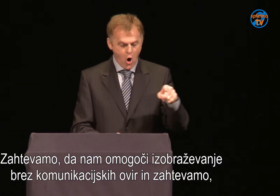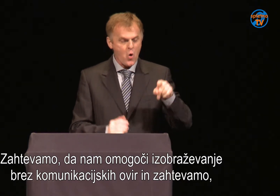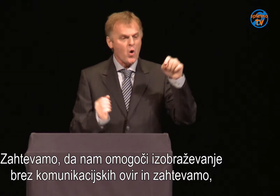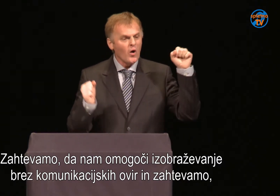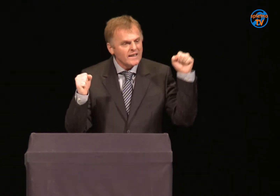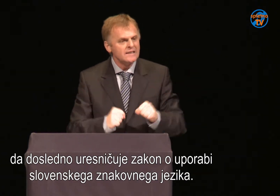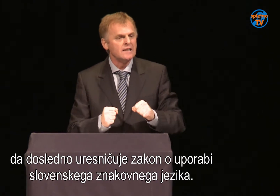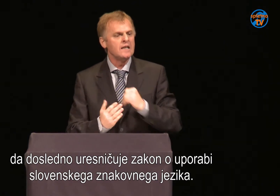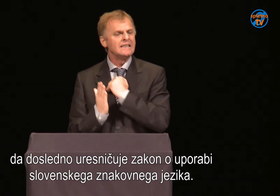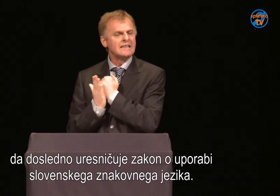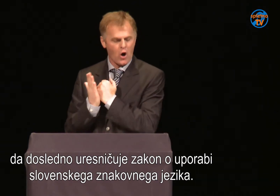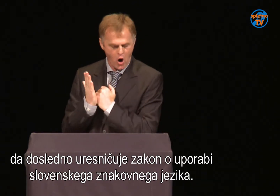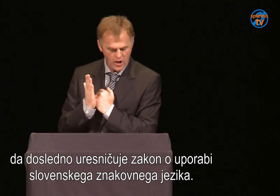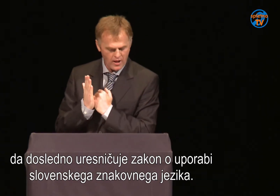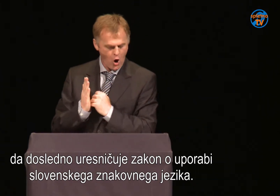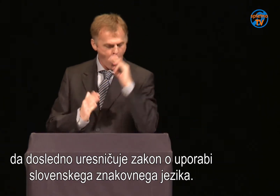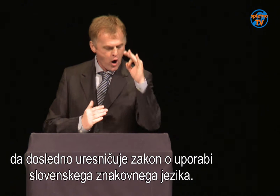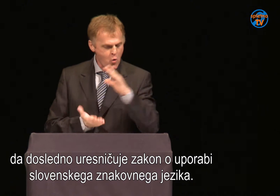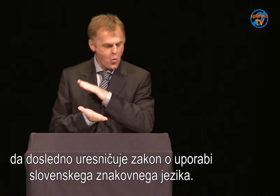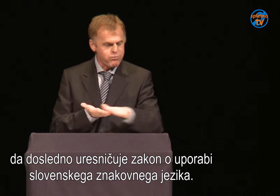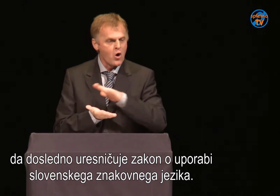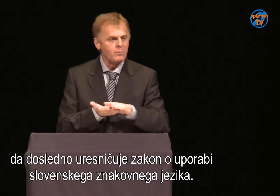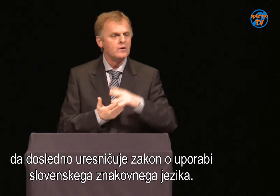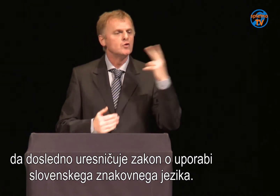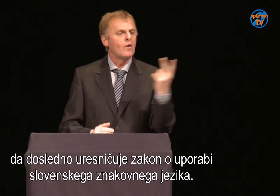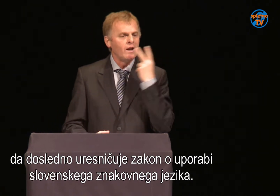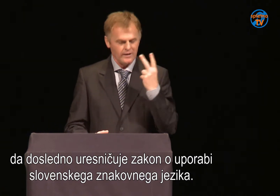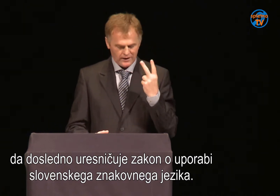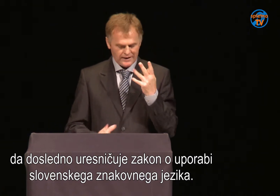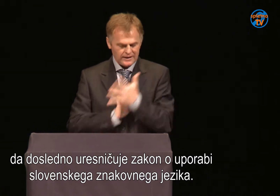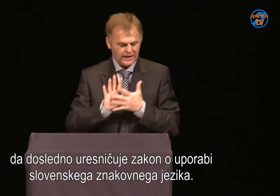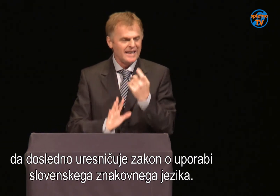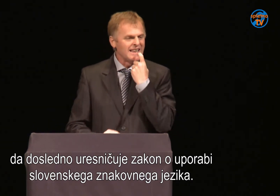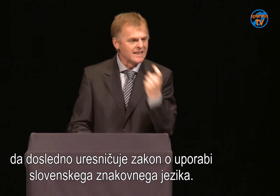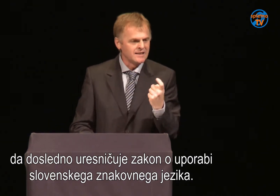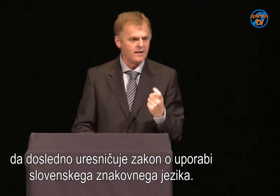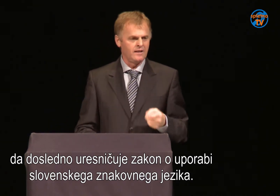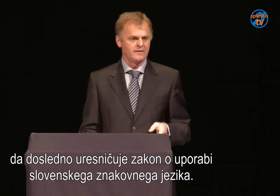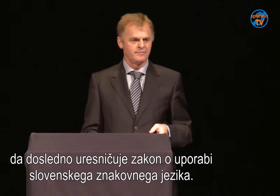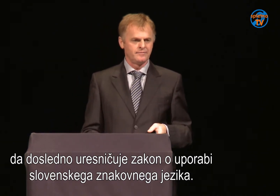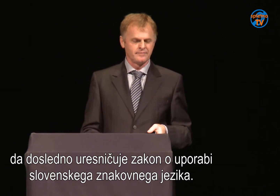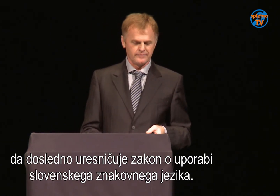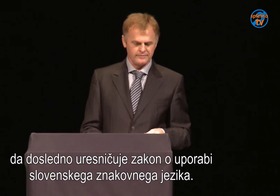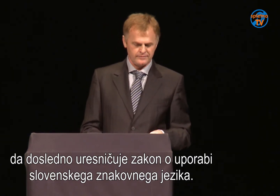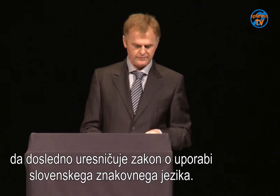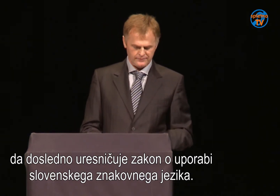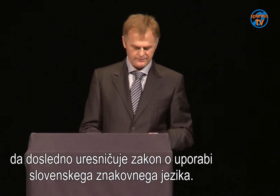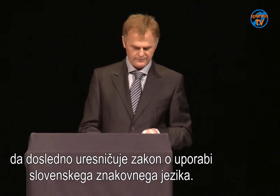In zahtevamo, da doslednje uresničuje Zakon o uporabi slovenskega znakovnega